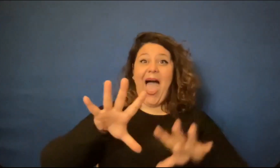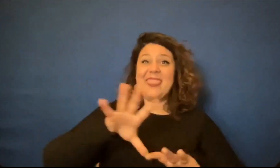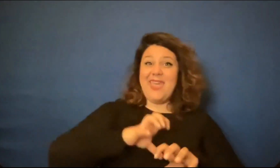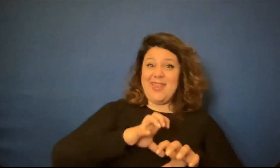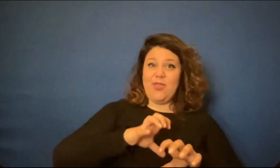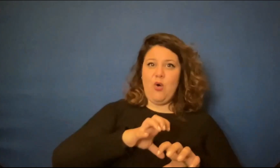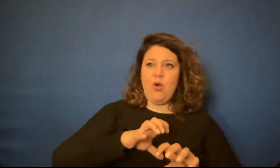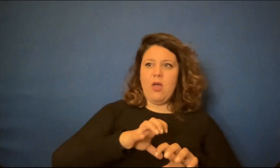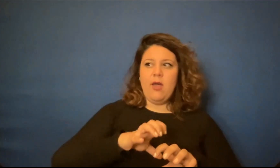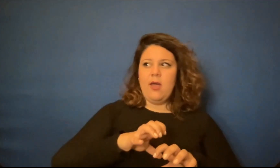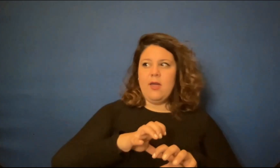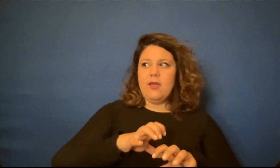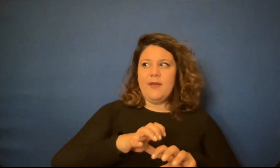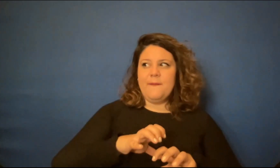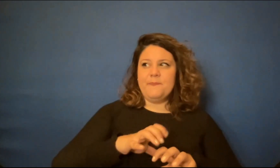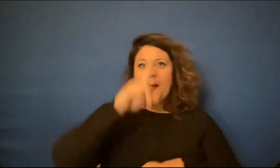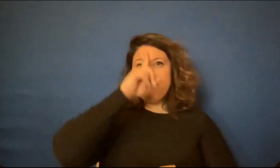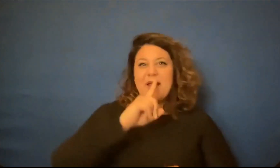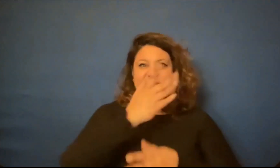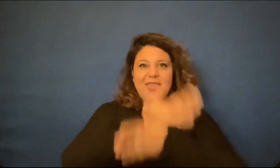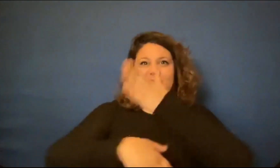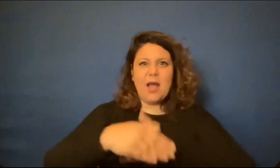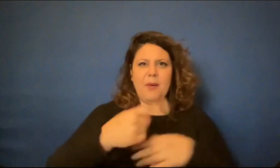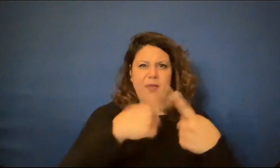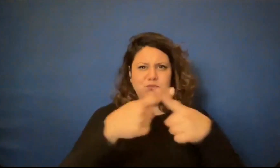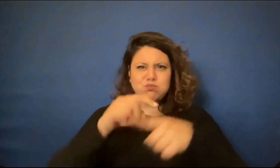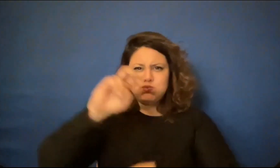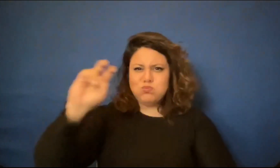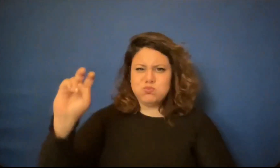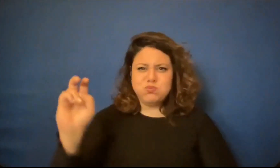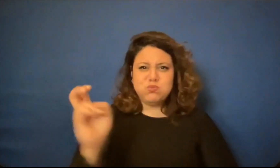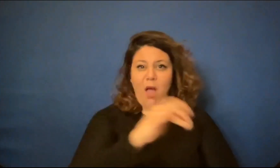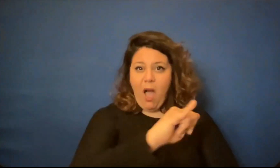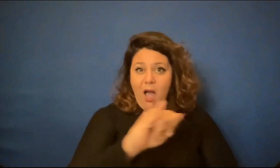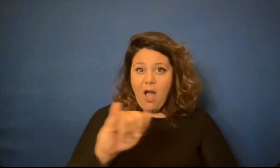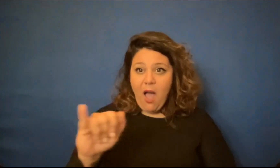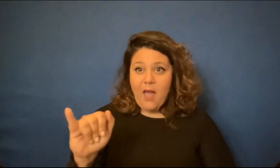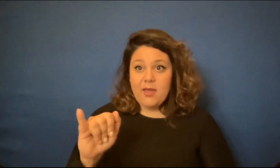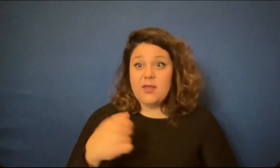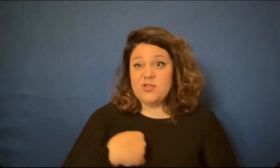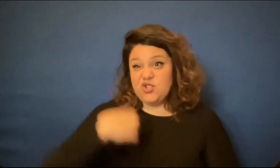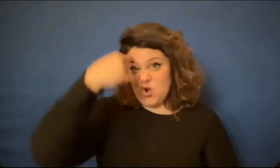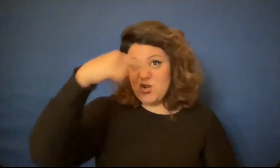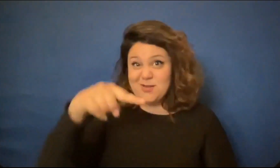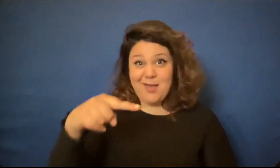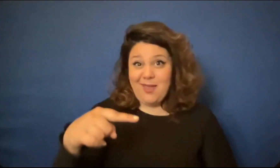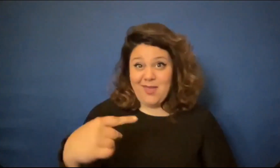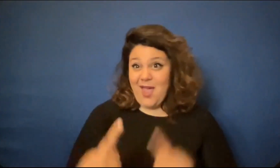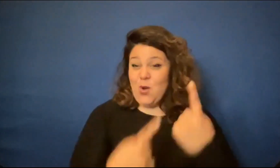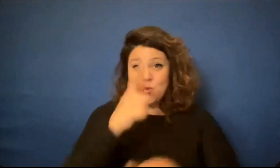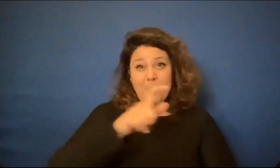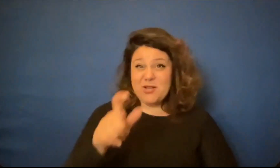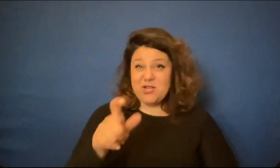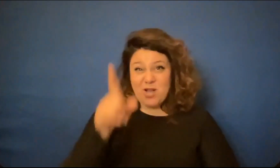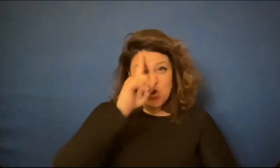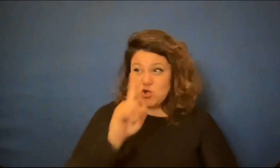Y diferentes perfiles de discapacidades. Y ellos se quejan de que no saben cómo abordar a esos niños. Me refiero a lo que ha